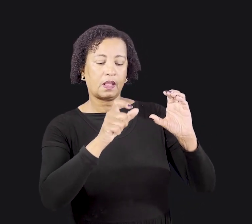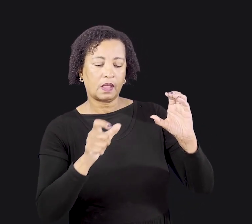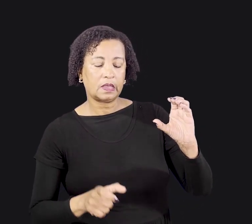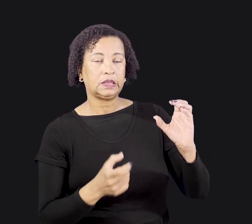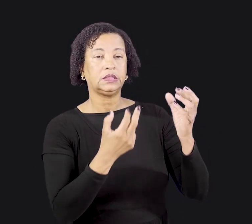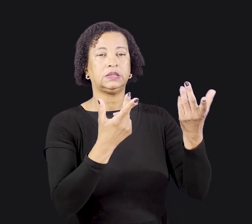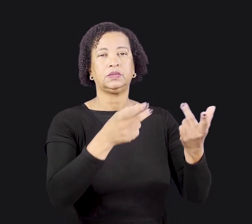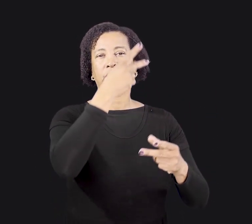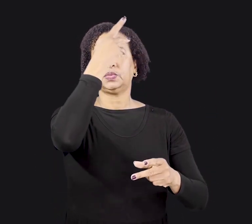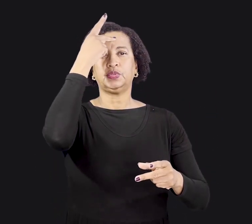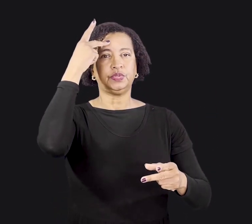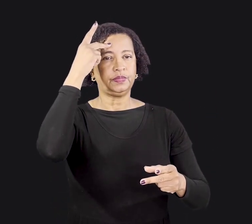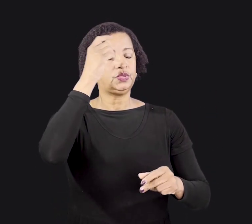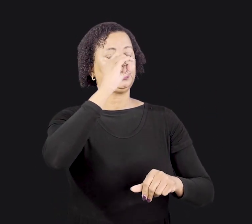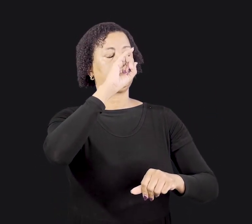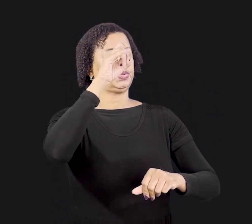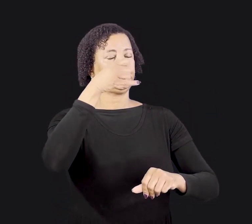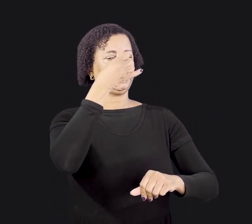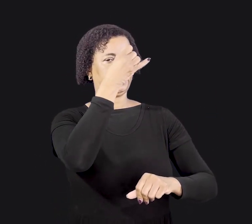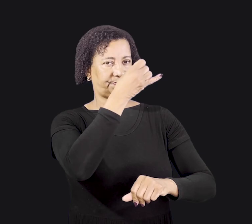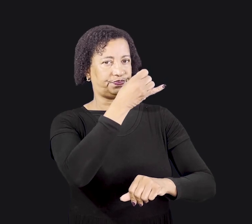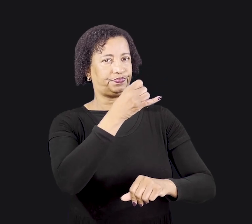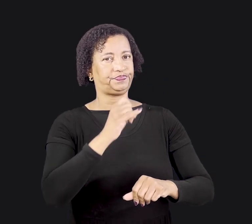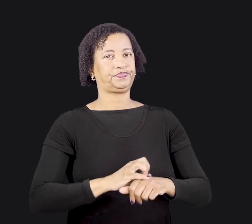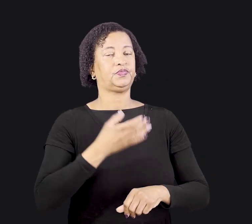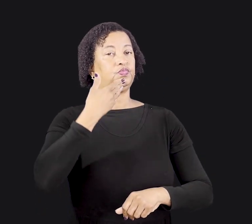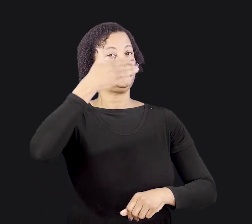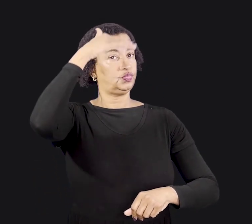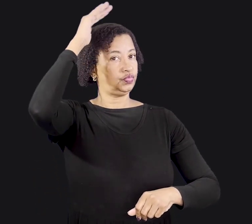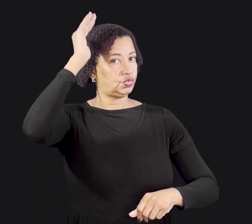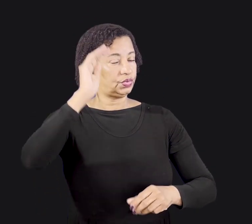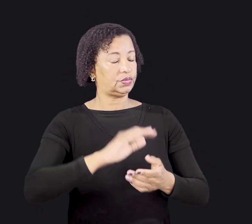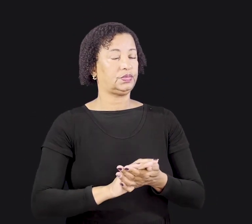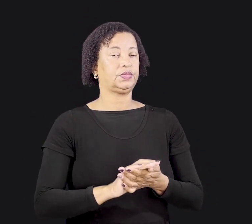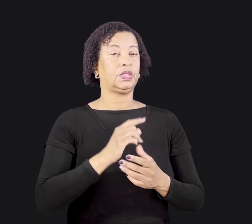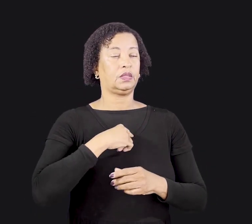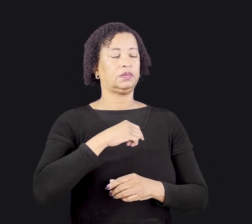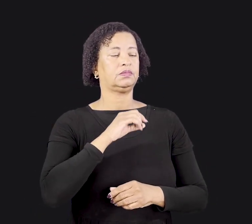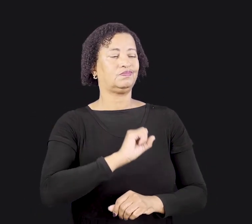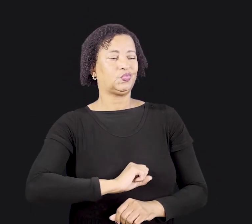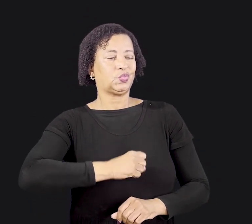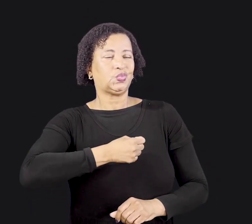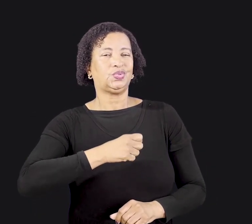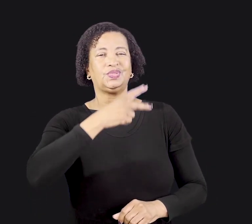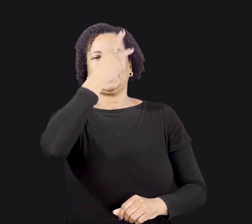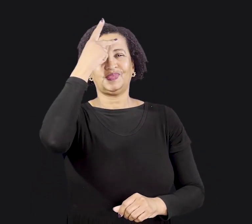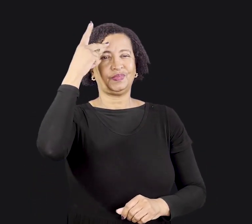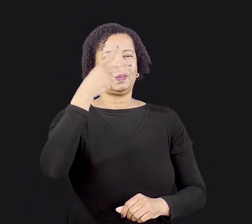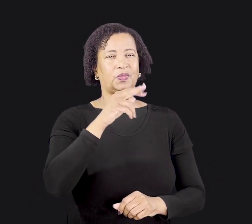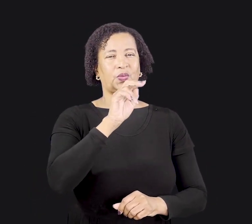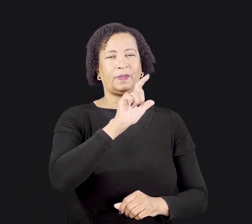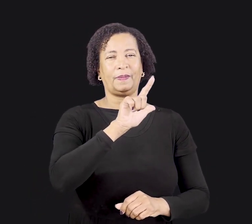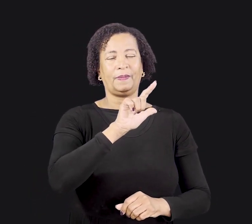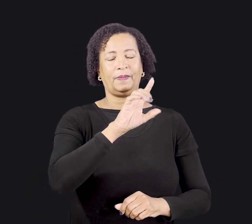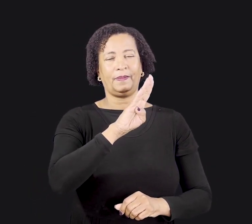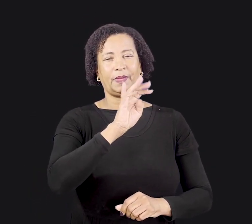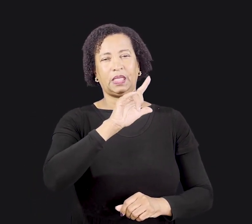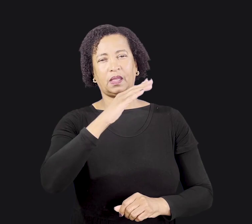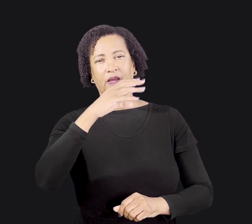judeus. Os judeus odiavam os publicanos. Não é interessante que Jesus tenha escolhido um publicano para ser um